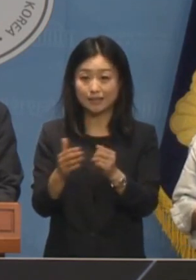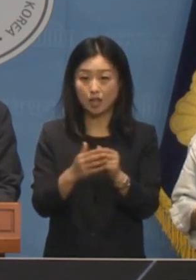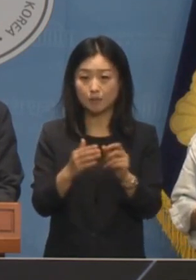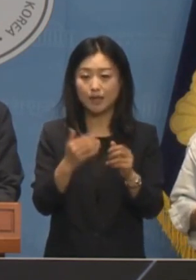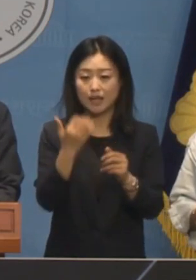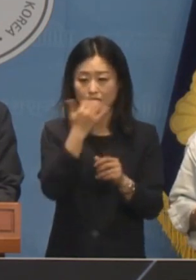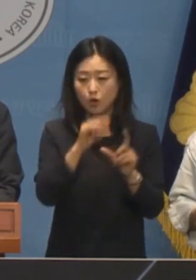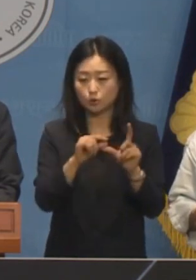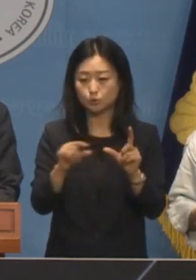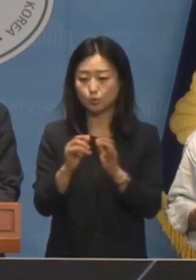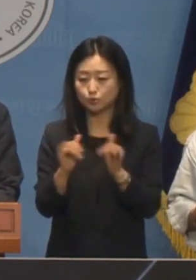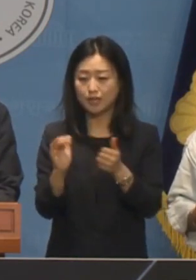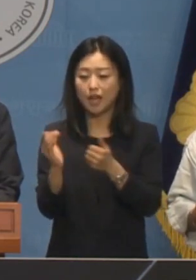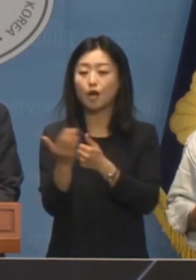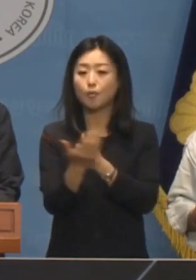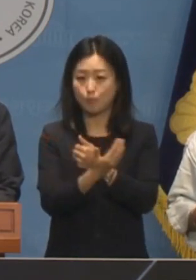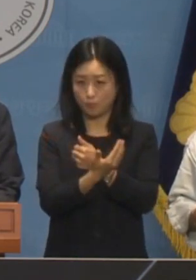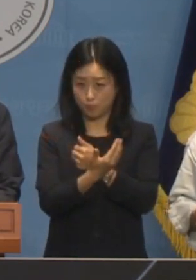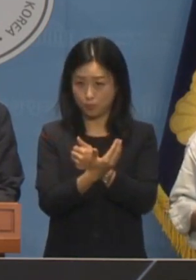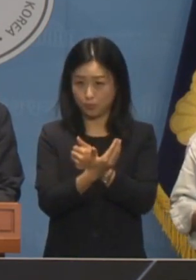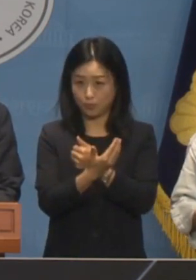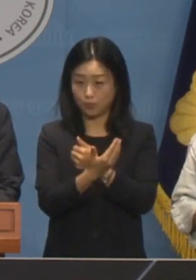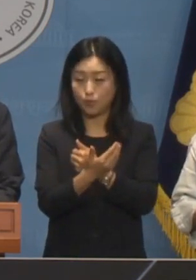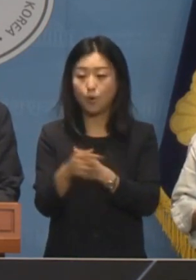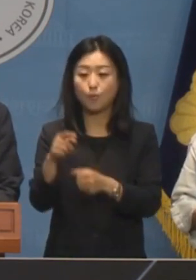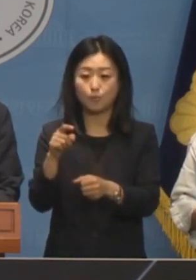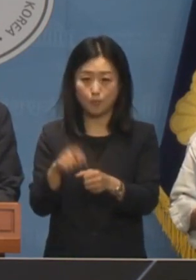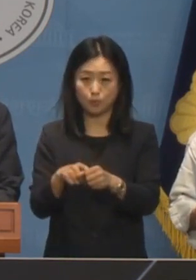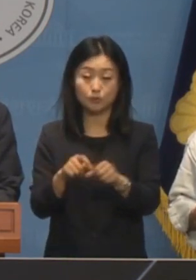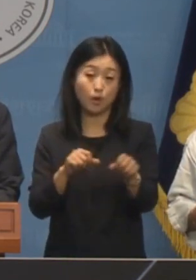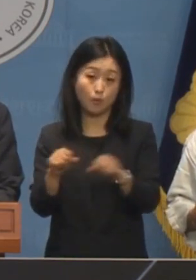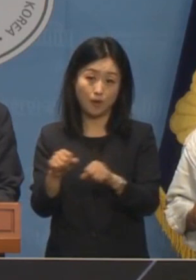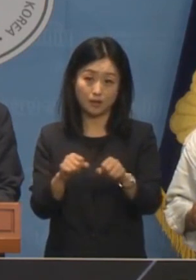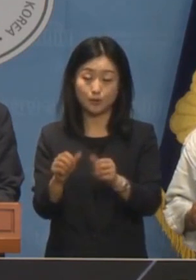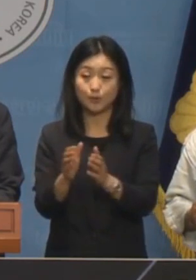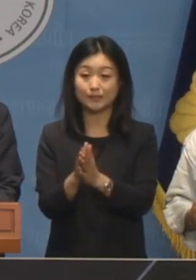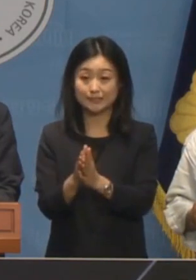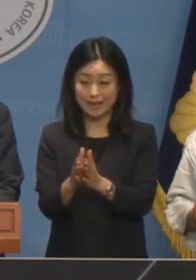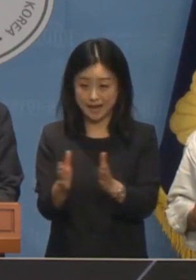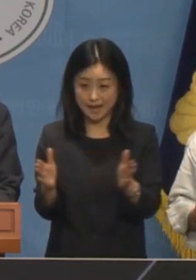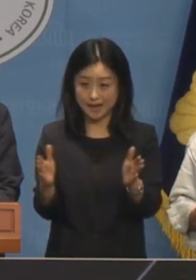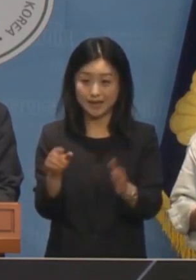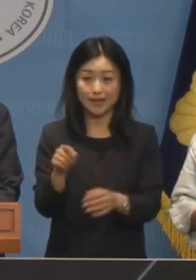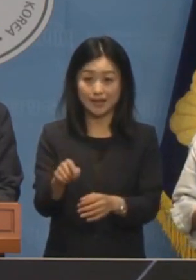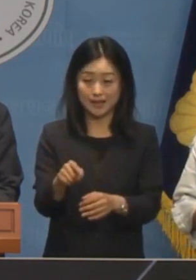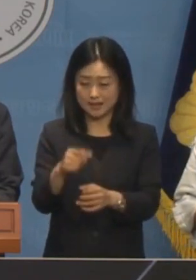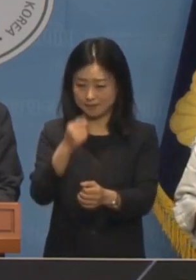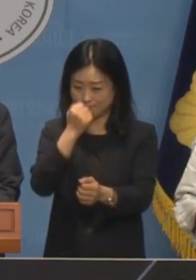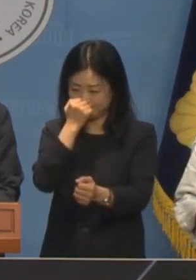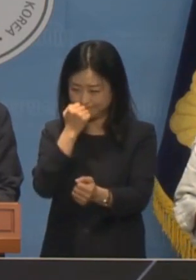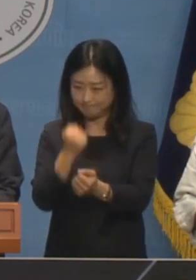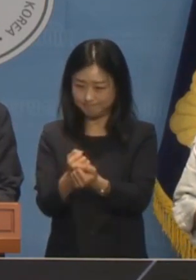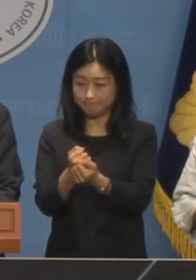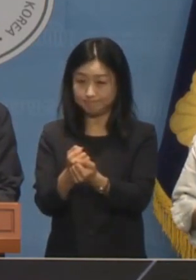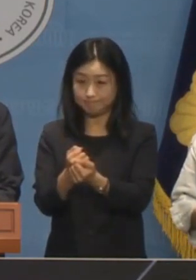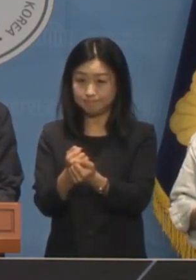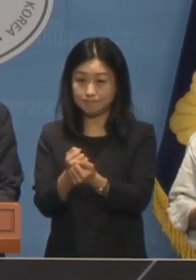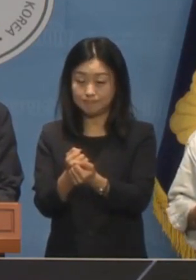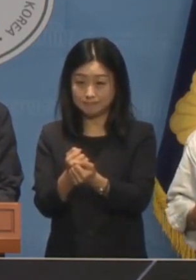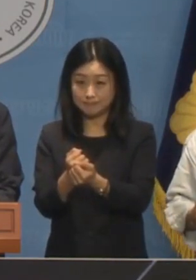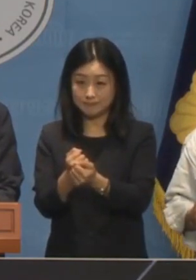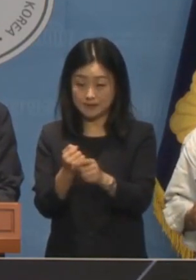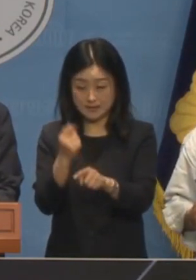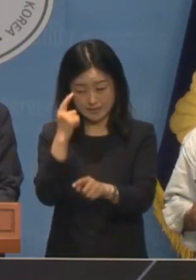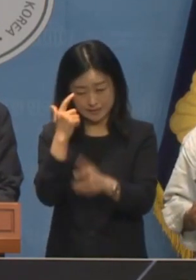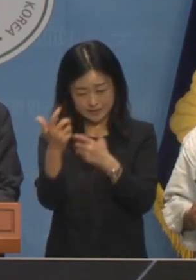소수자를 보호하겠다는 어퍼머티브 액션에 의한 소수자 우대 정책을 일방적으로 강화시켜서